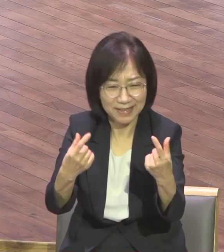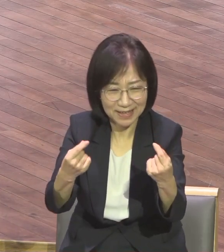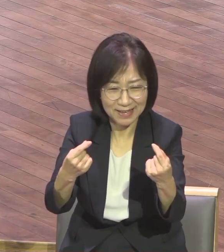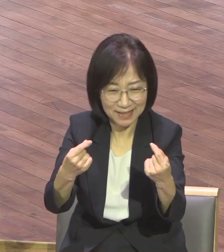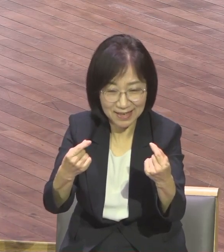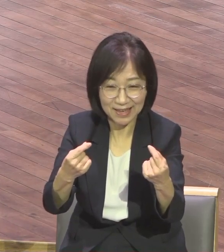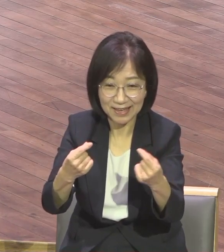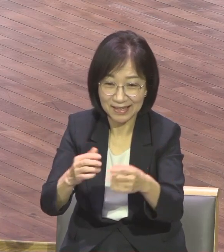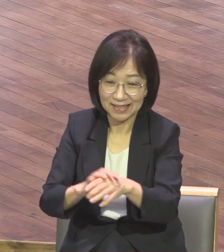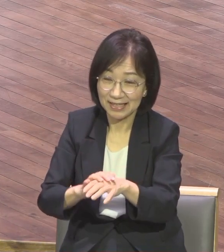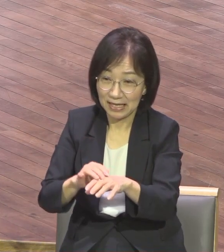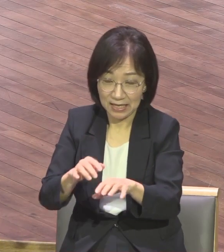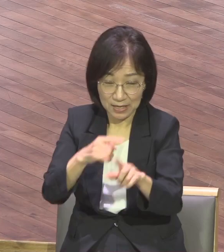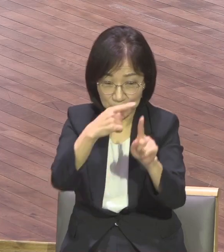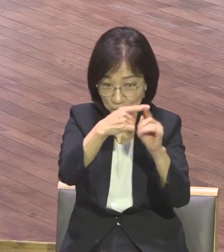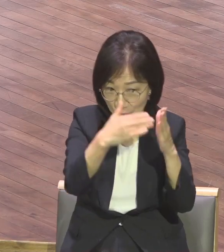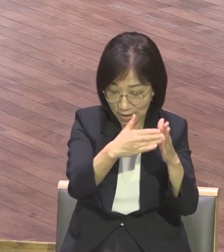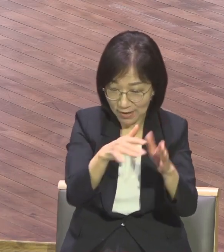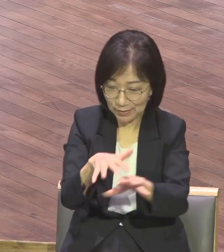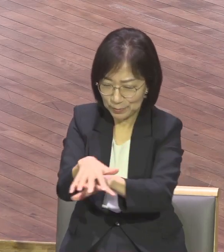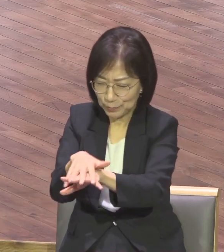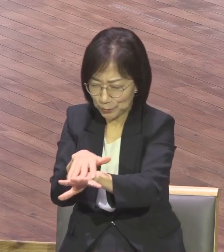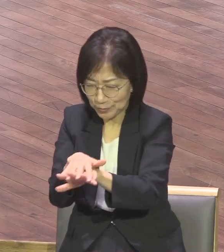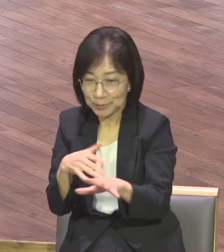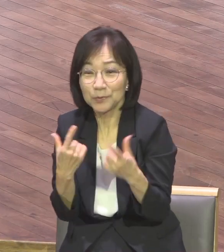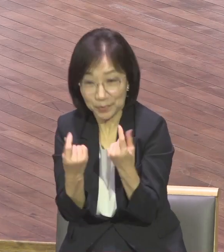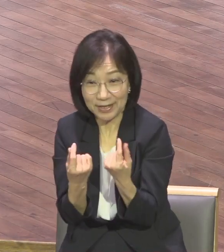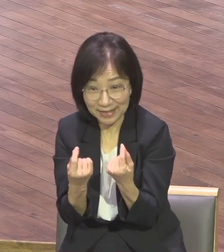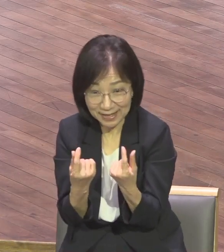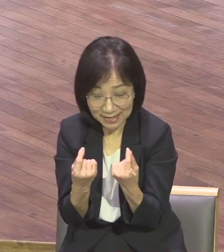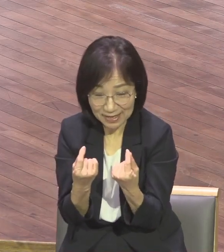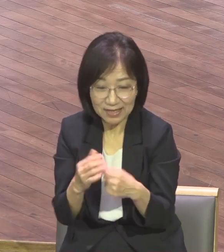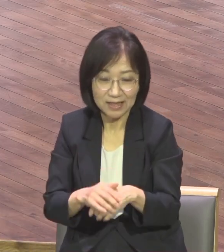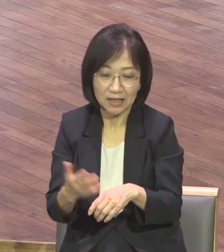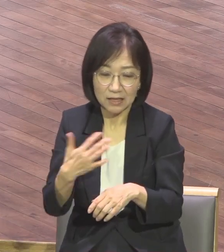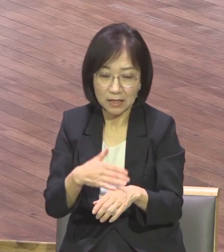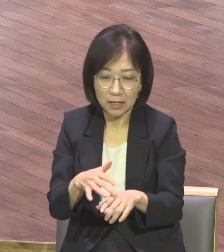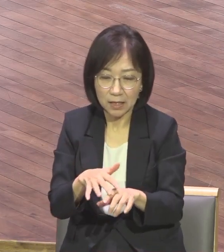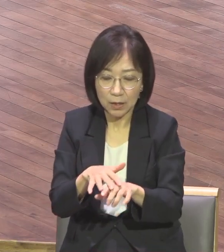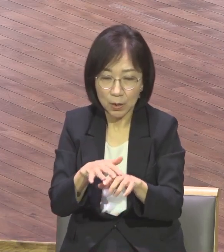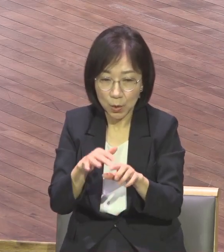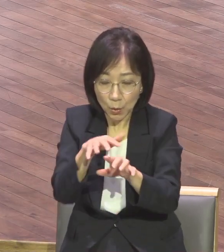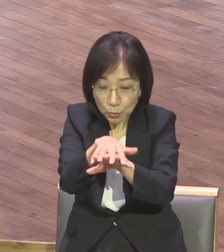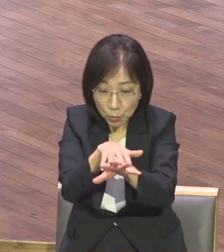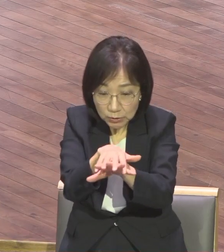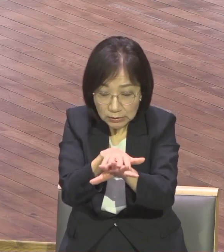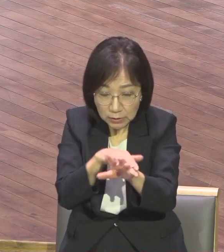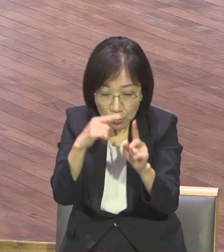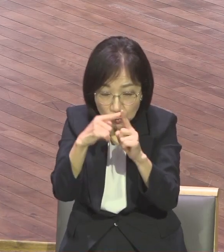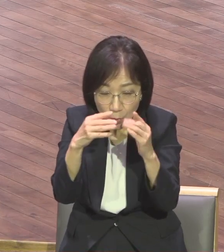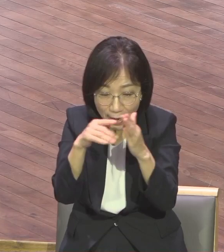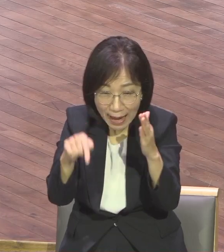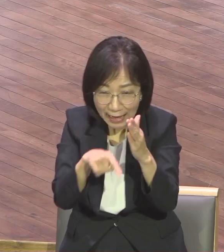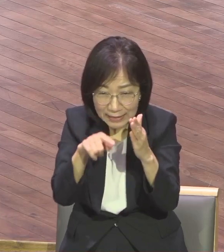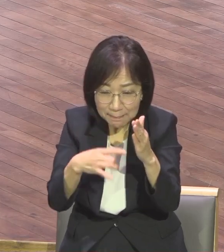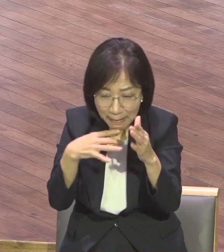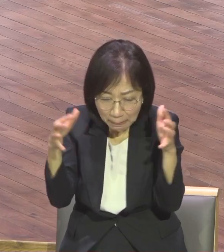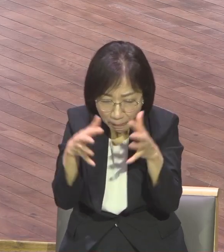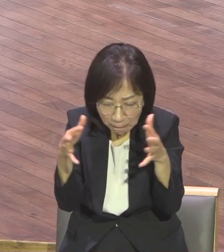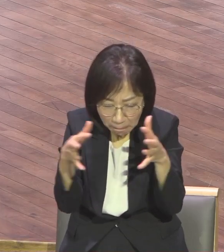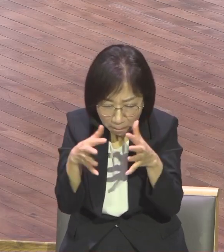조직입니다. 그래서 이 말을 교회적 선교적 적용할 수 있는데 모이는 교회 흩어지는